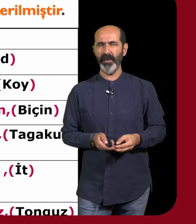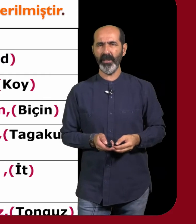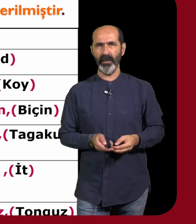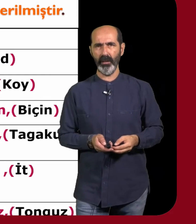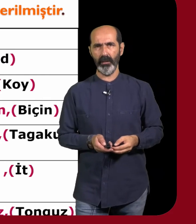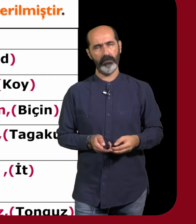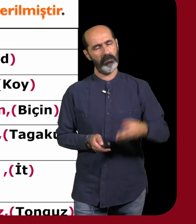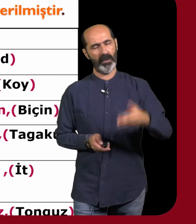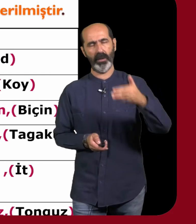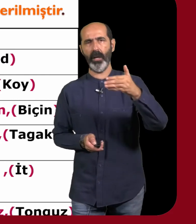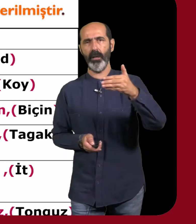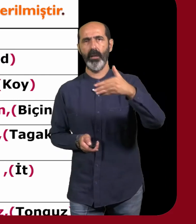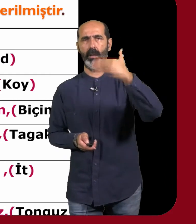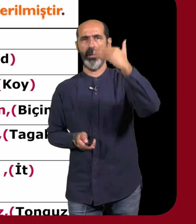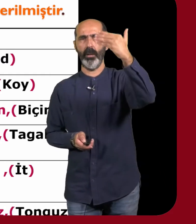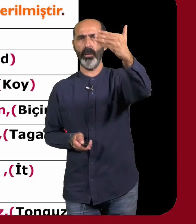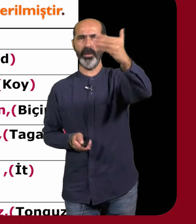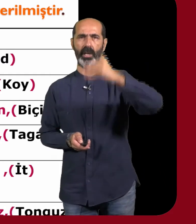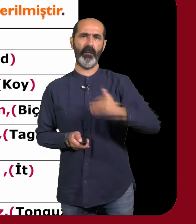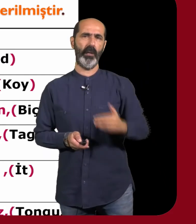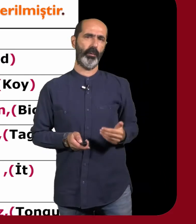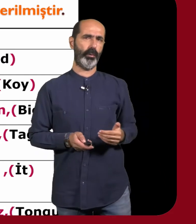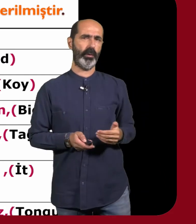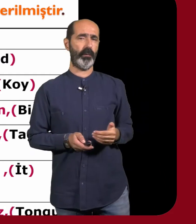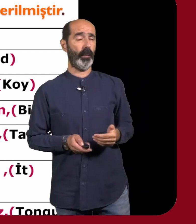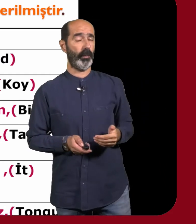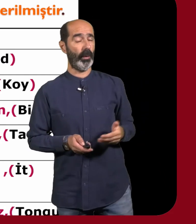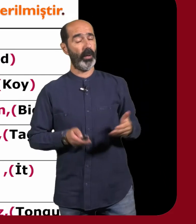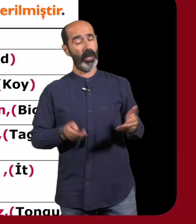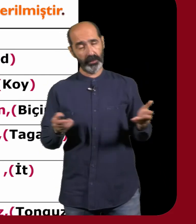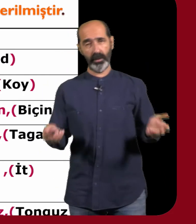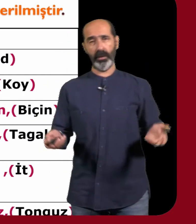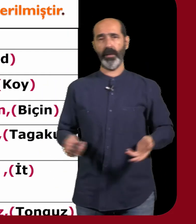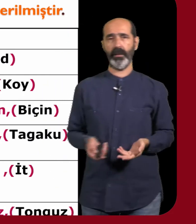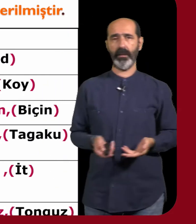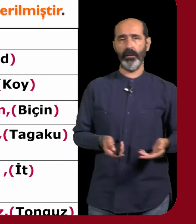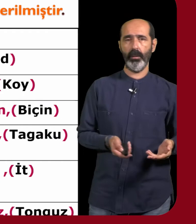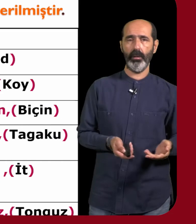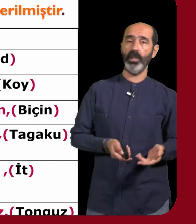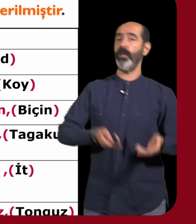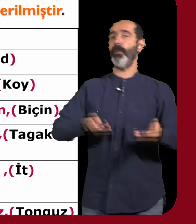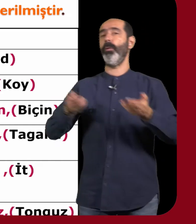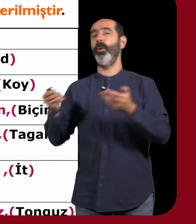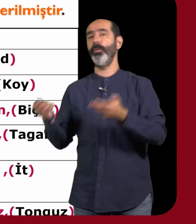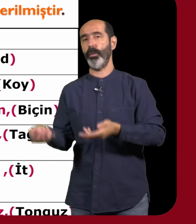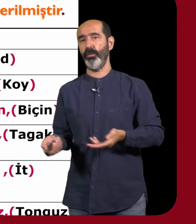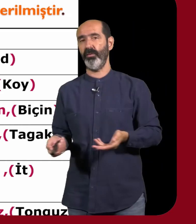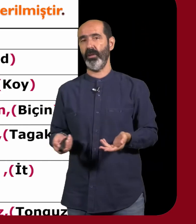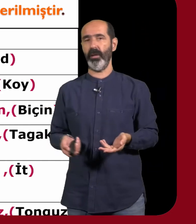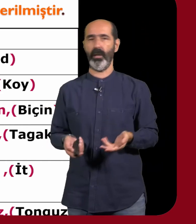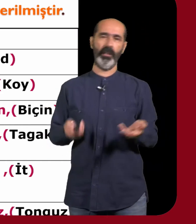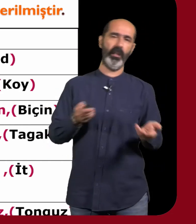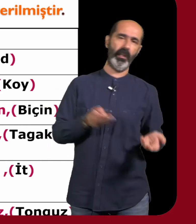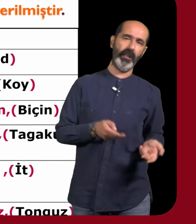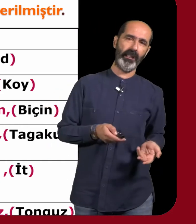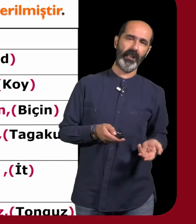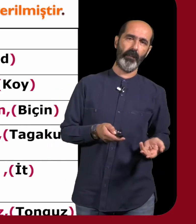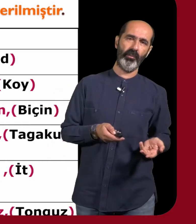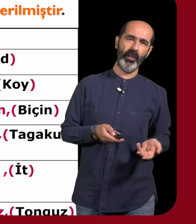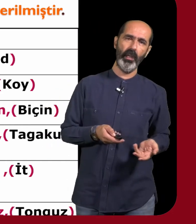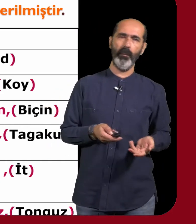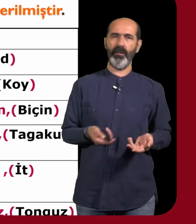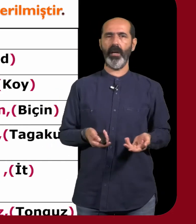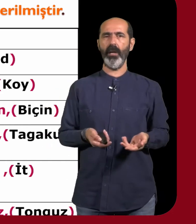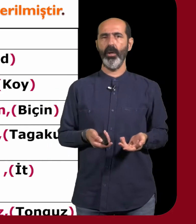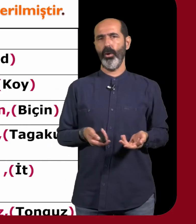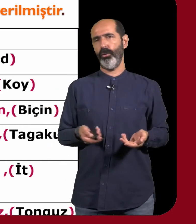2020 yılı Mesela 12 hayvanlı Türk takvimine göre hangi yıla denk geliyor 2019yılı aynı yıla denk